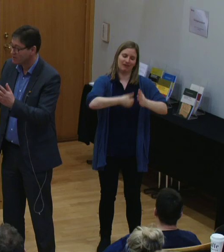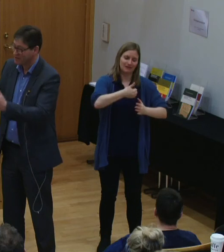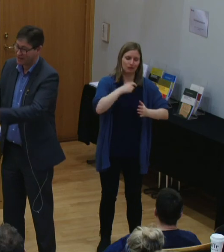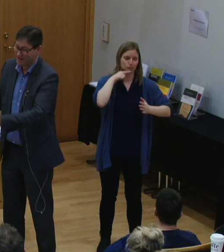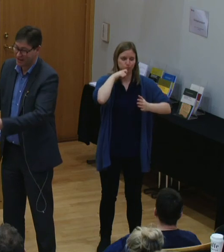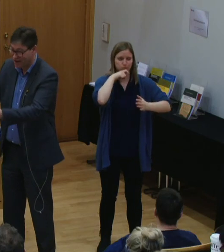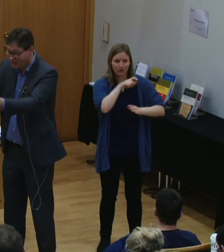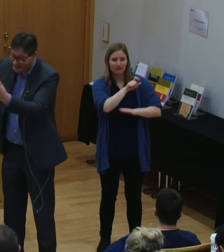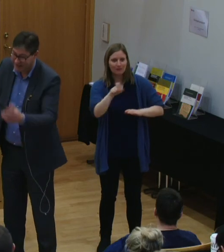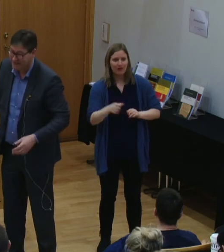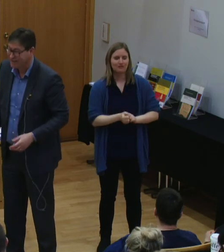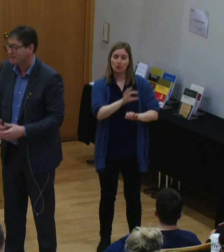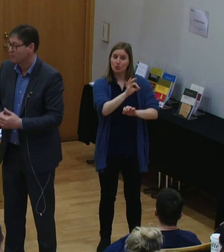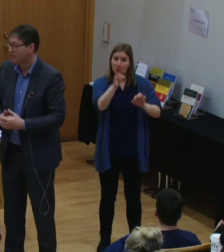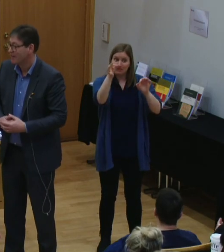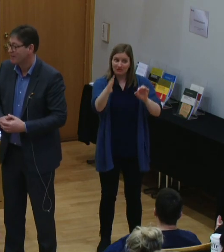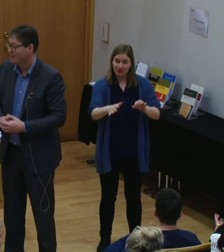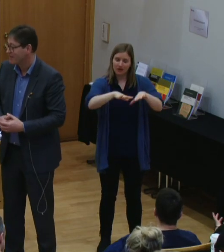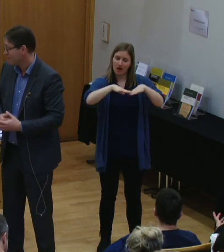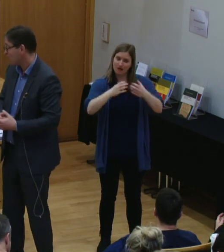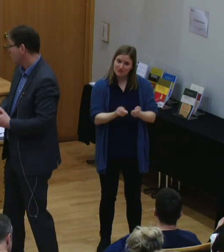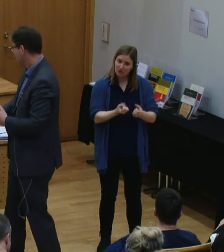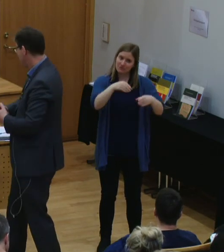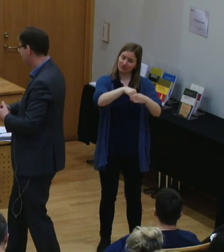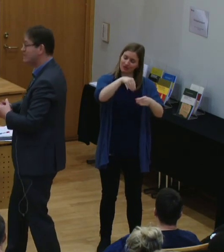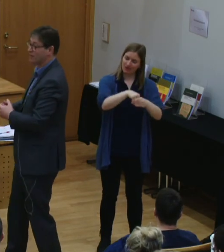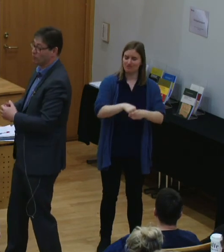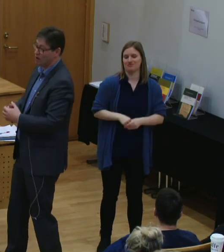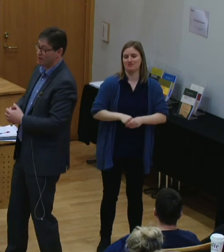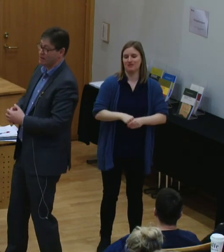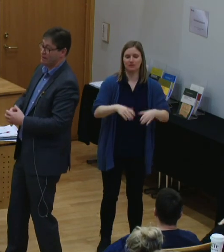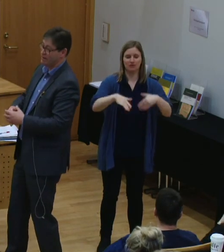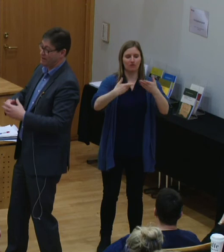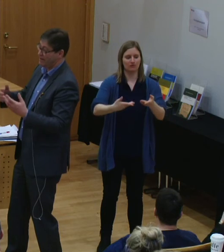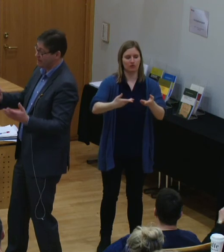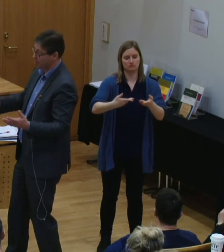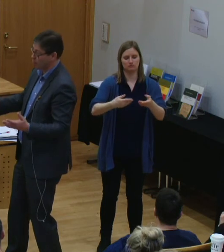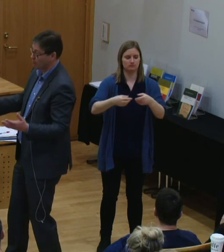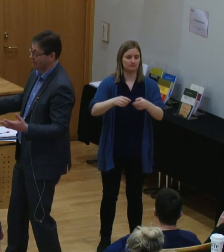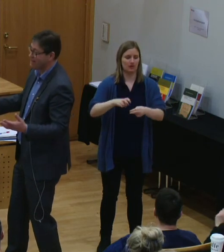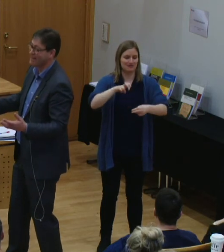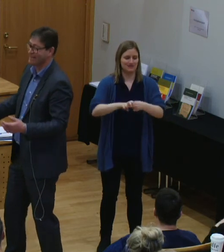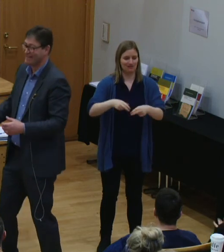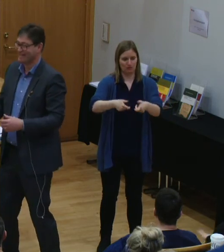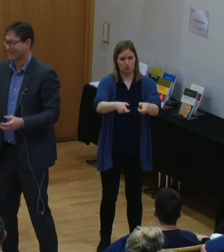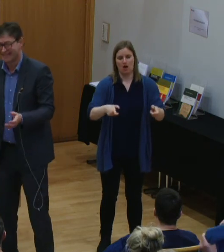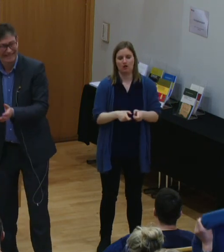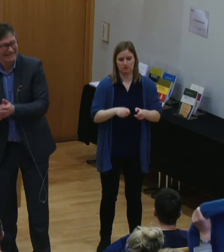og tusen takk til alle som har deltatt, og dere skal få et sitteunderlag til neste påske.